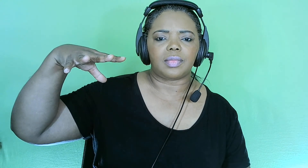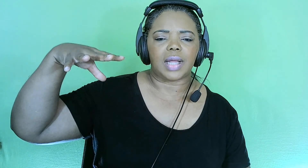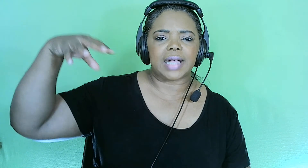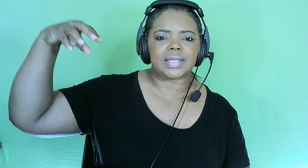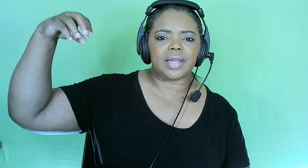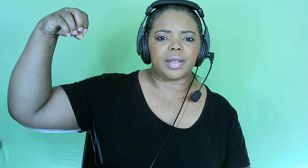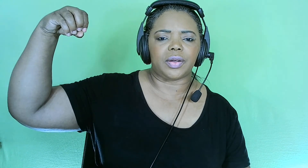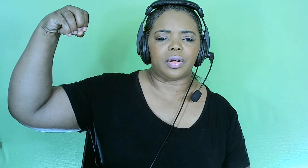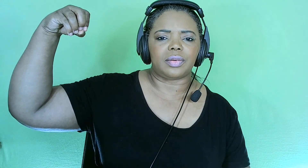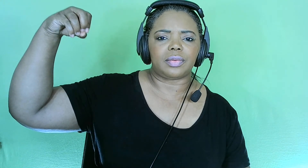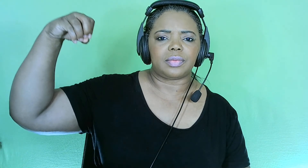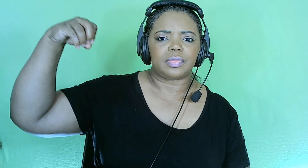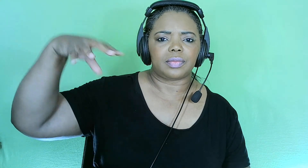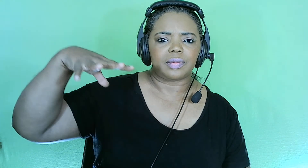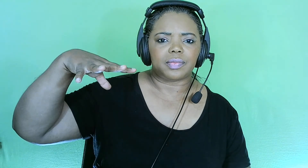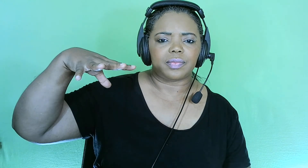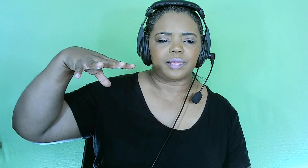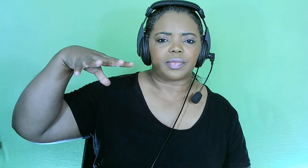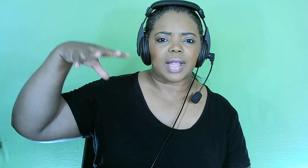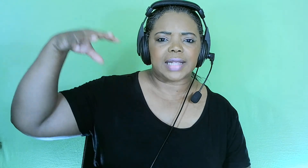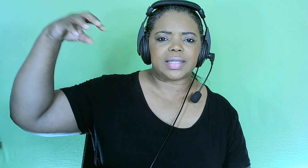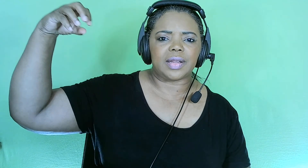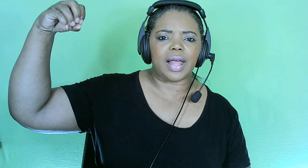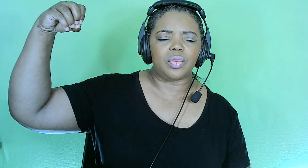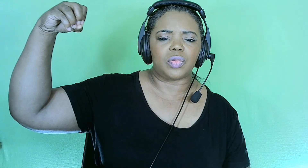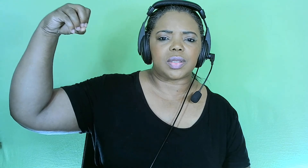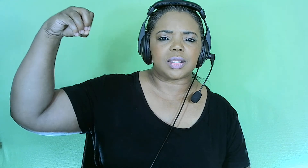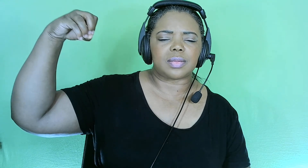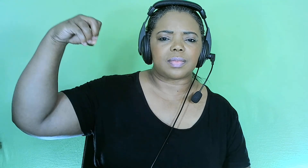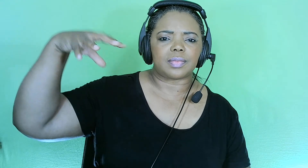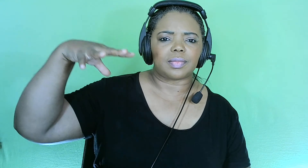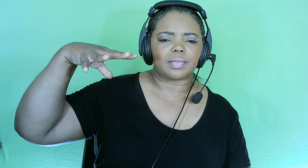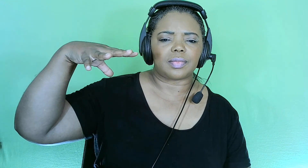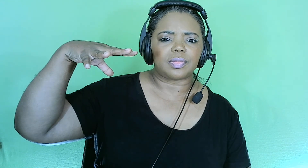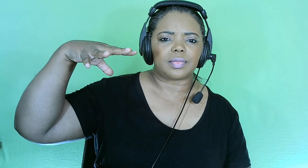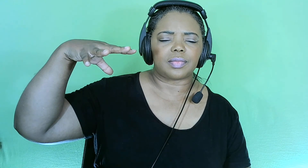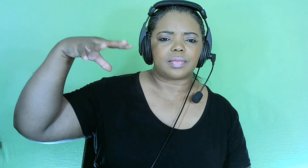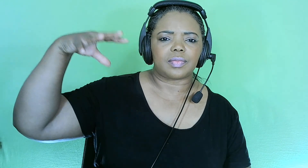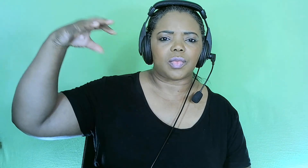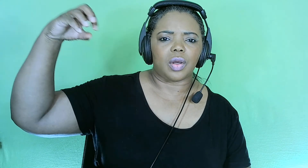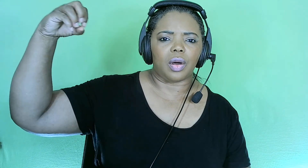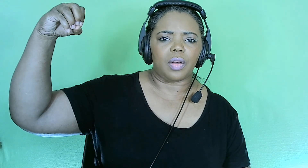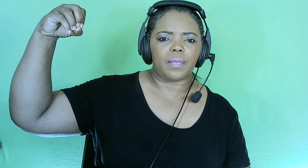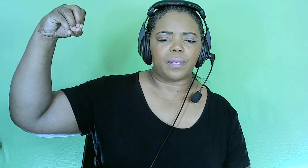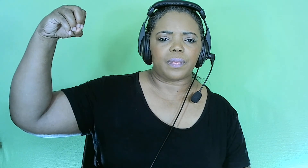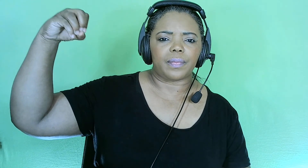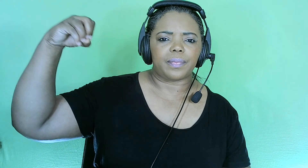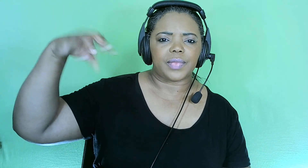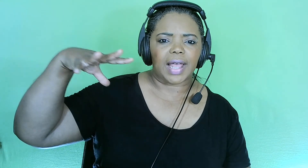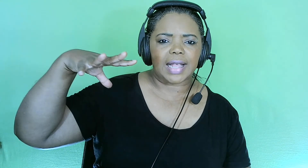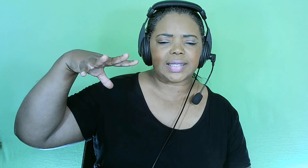ó. Acender, ó. Acenda a luz. Ó,